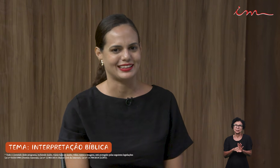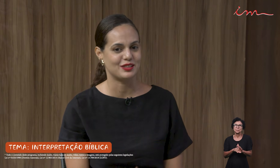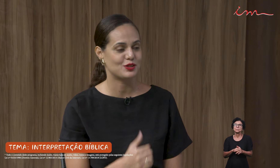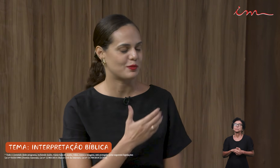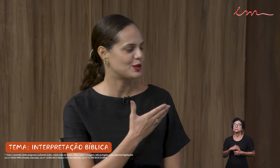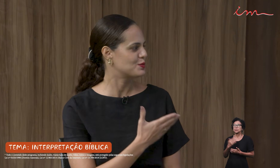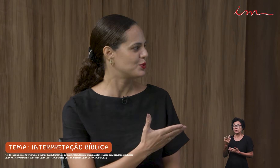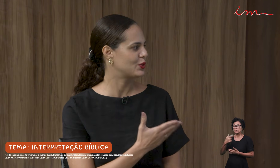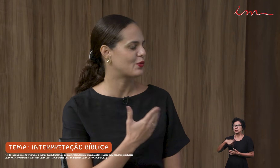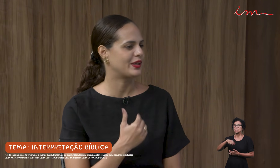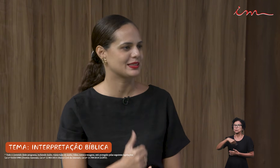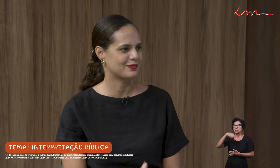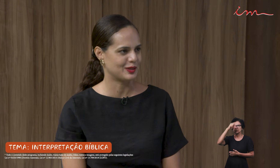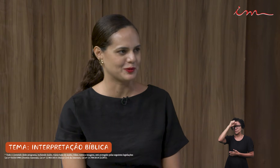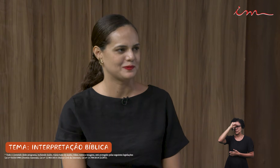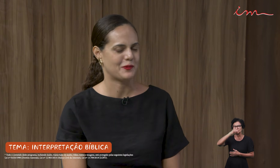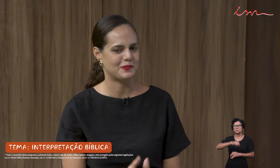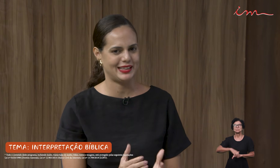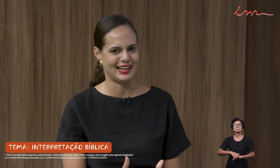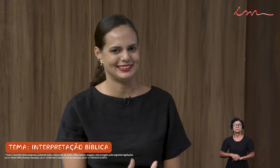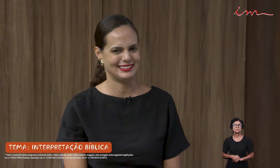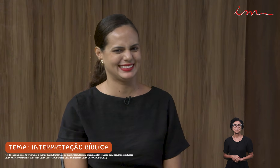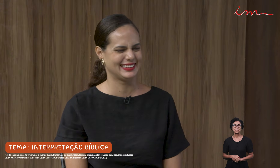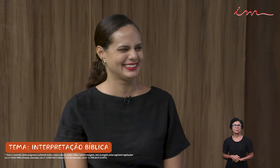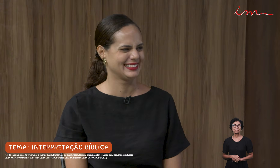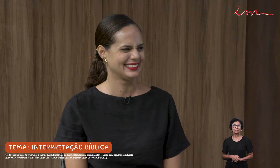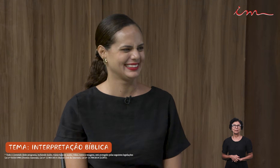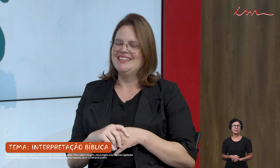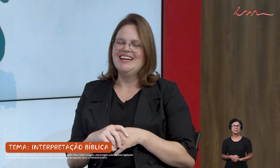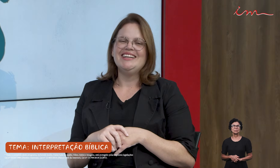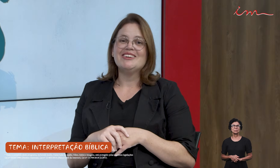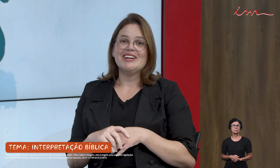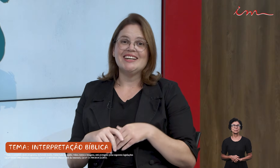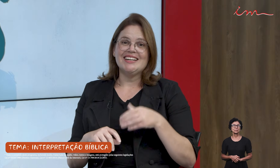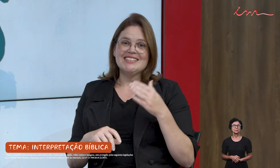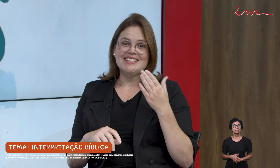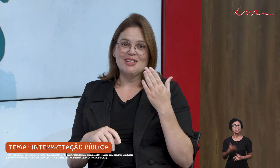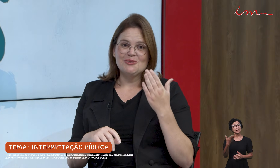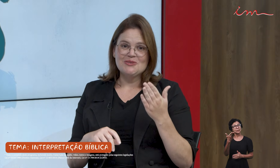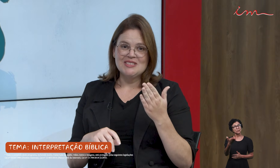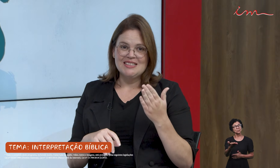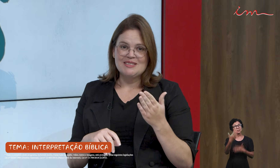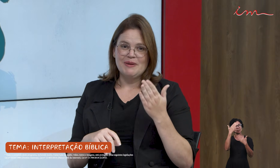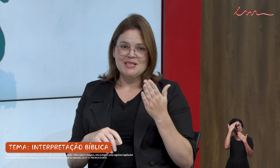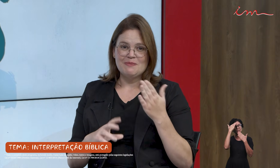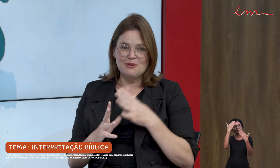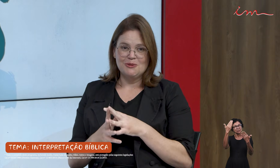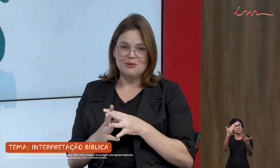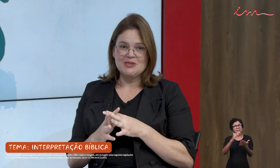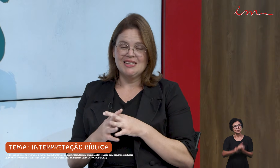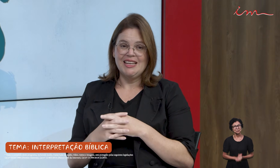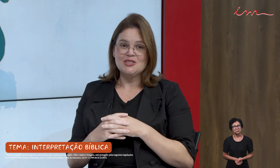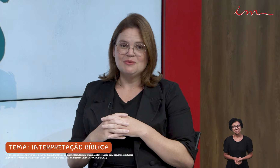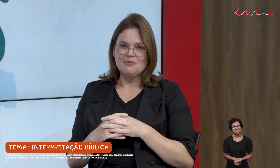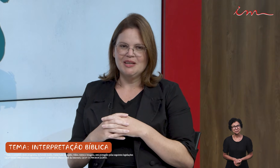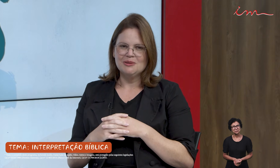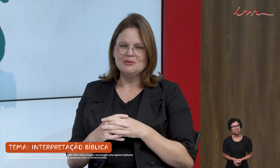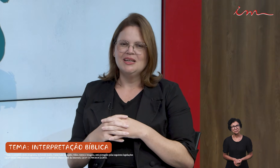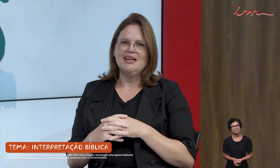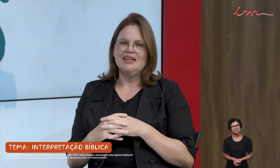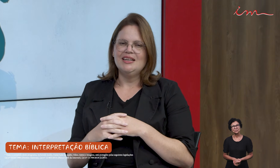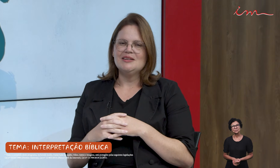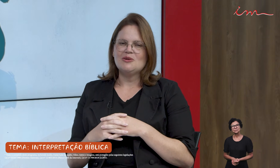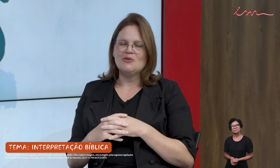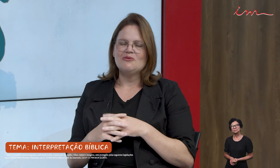irmãos. A gente aprende muito, como a Vanessa falou. Obrigada. Amém. E eu quero agradecer a todos vocês que participaram conosco até este